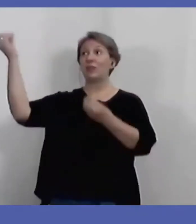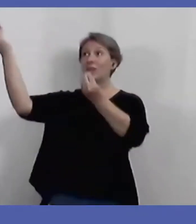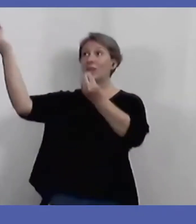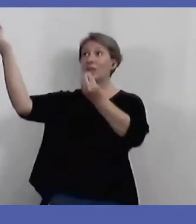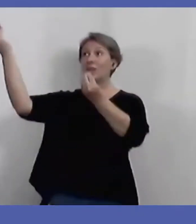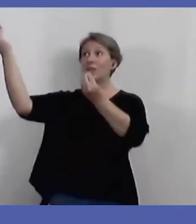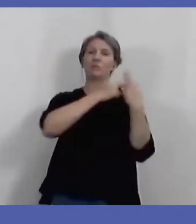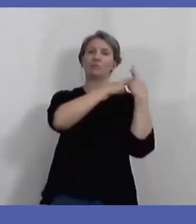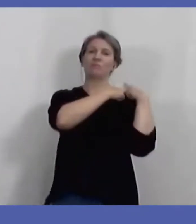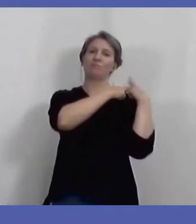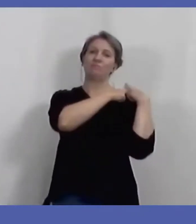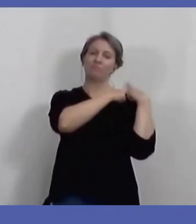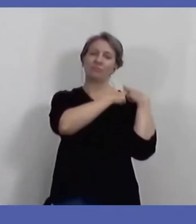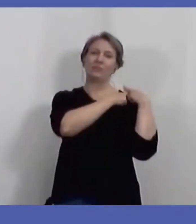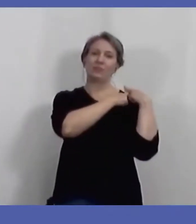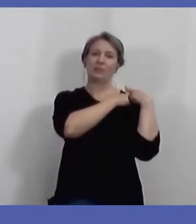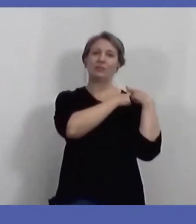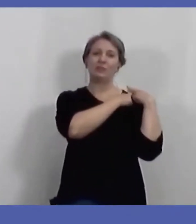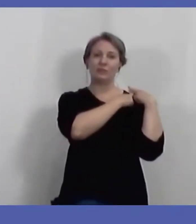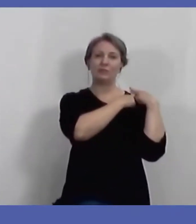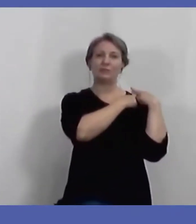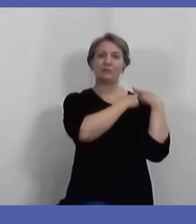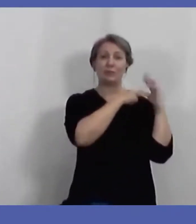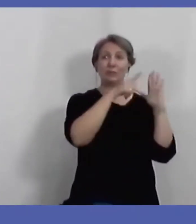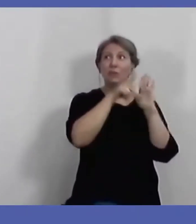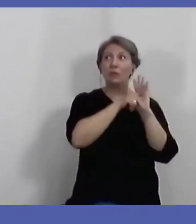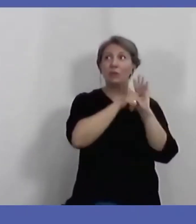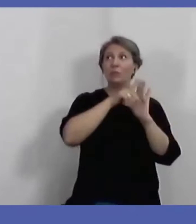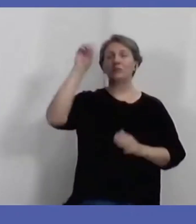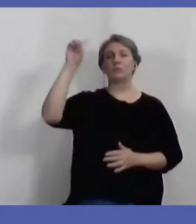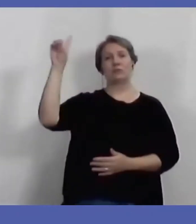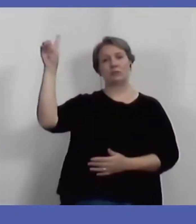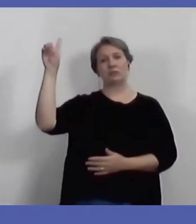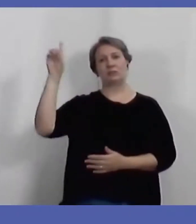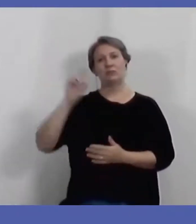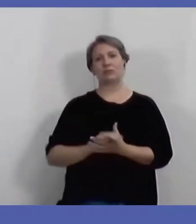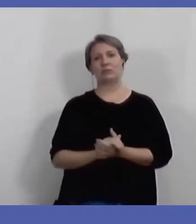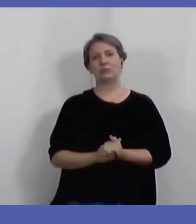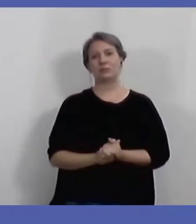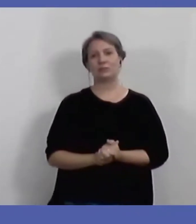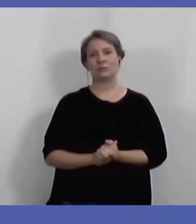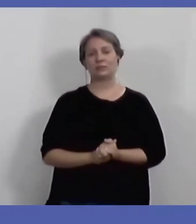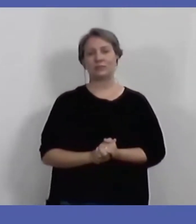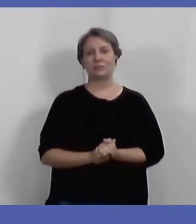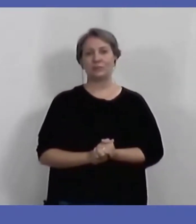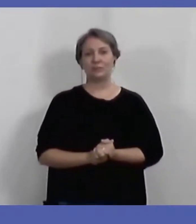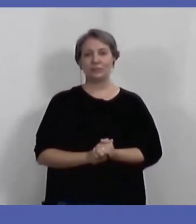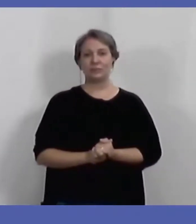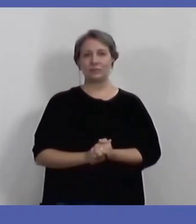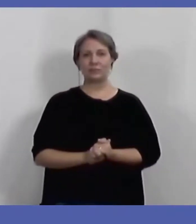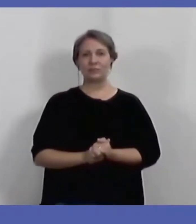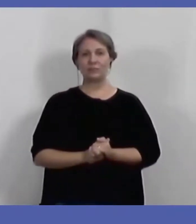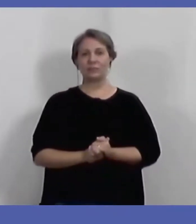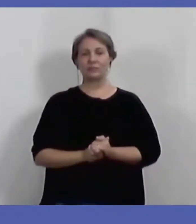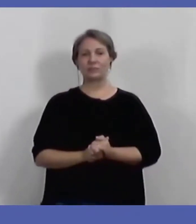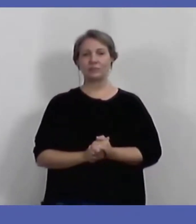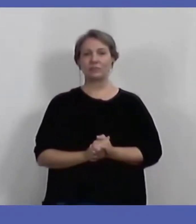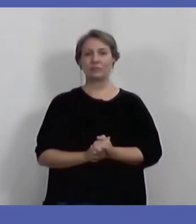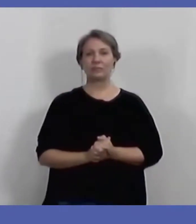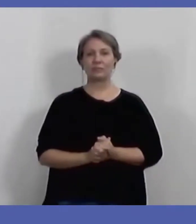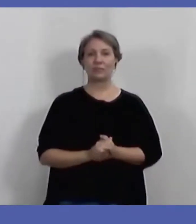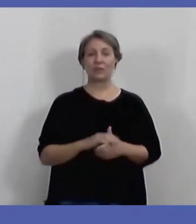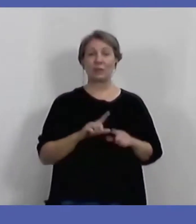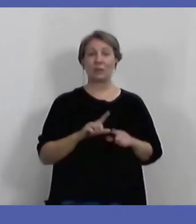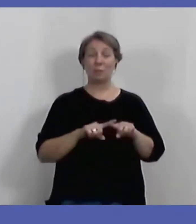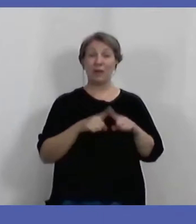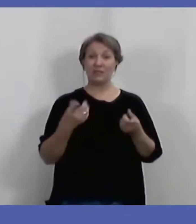né, para a missão que o Pai tem para ele, para a obra que tem para ele. Mas o Filho do Deus